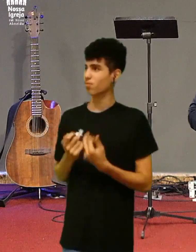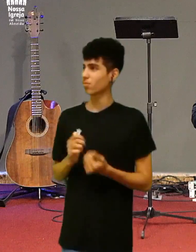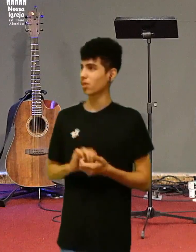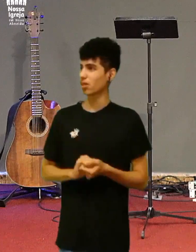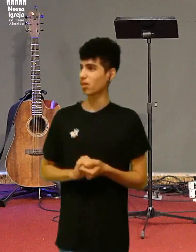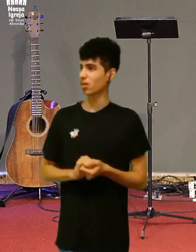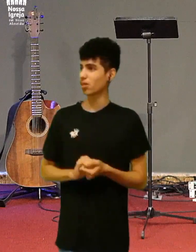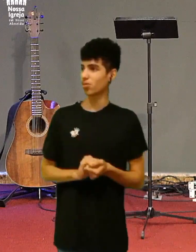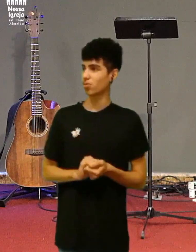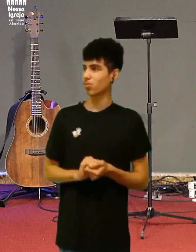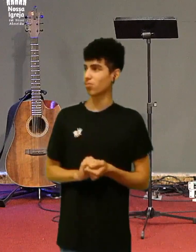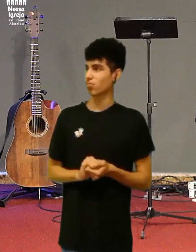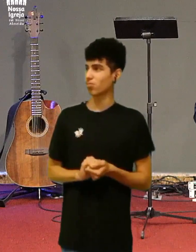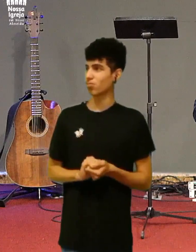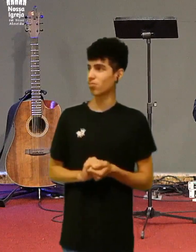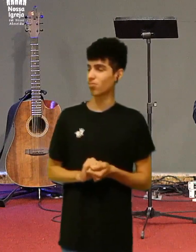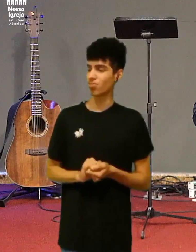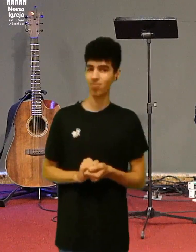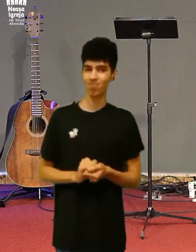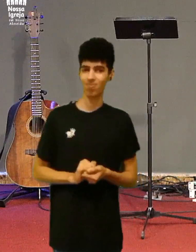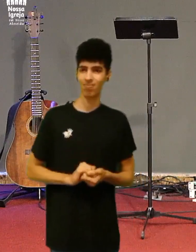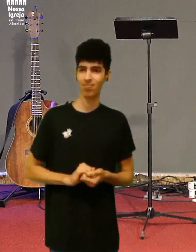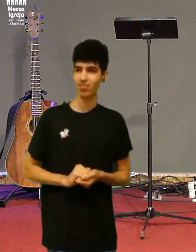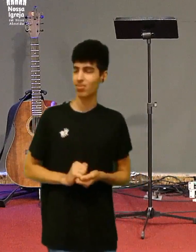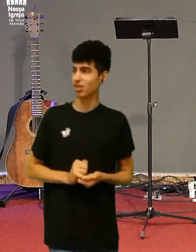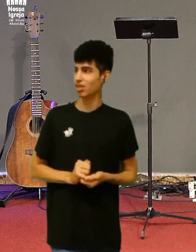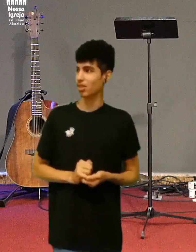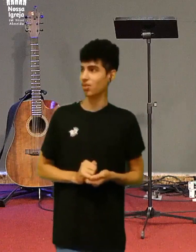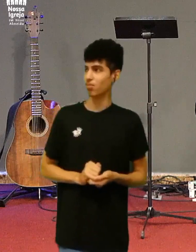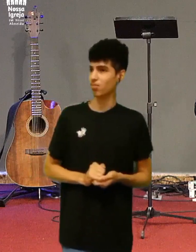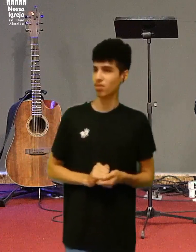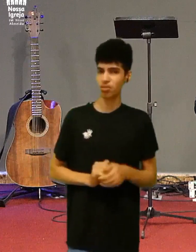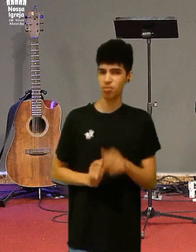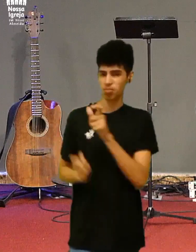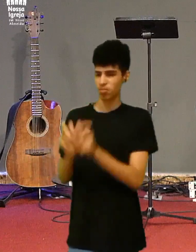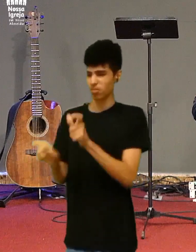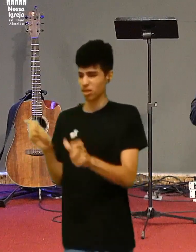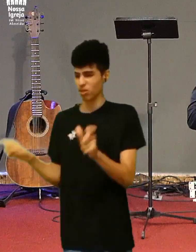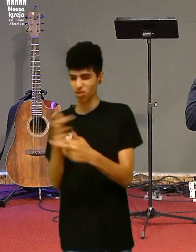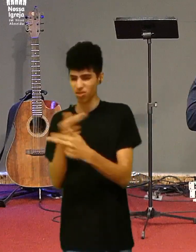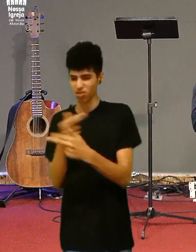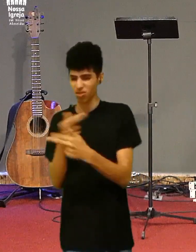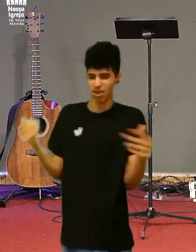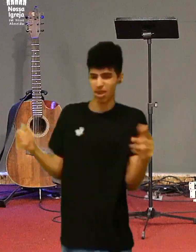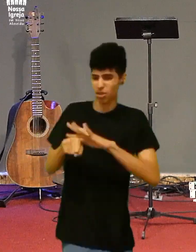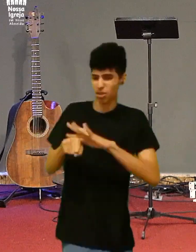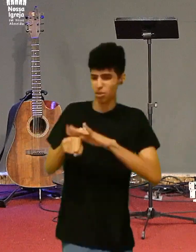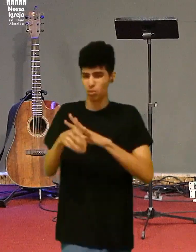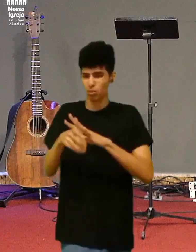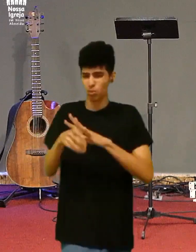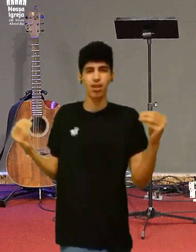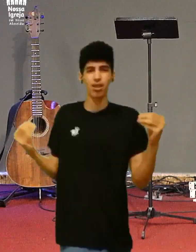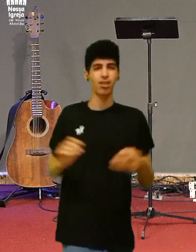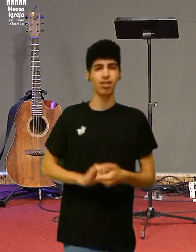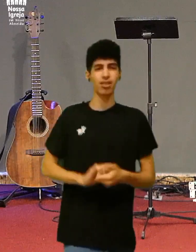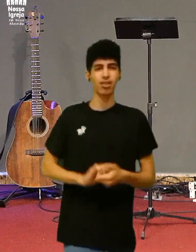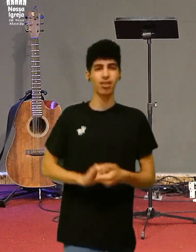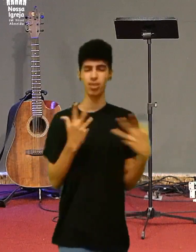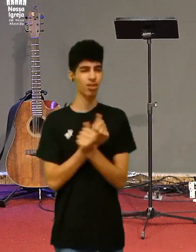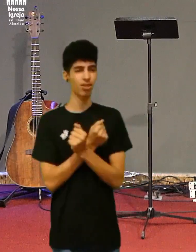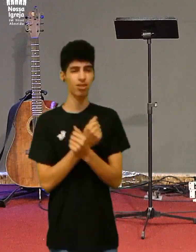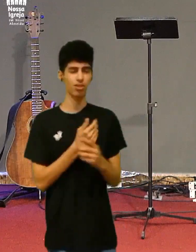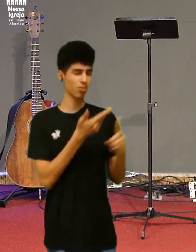ficou cheia de muleta, de cadeira de roda, de tudo que as pessoas largaram e foram para casa andando, tamanha a presença de